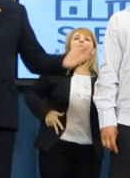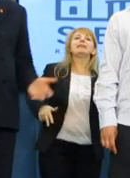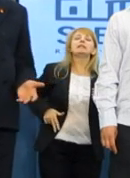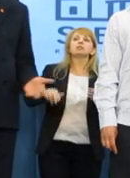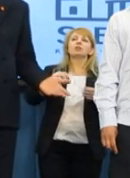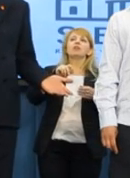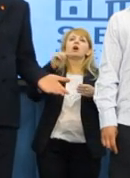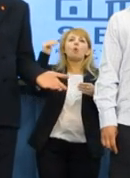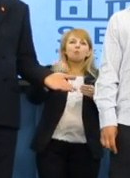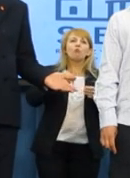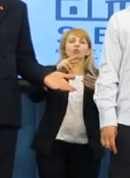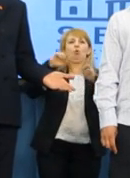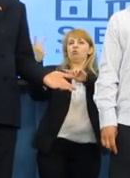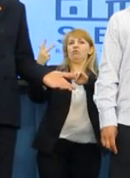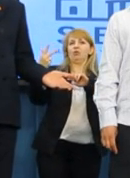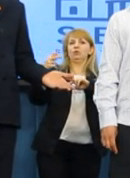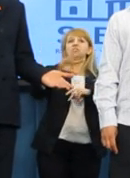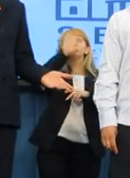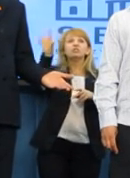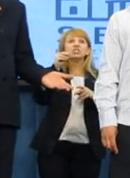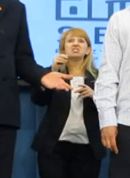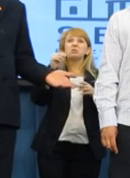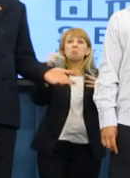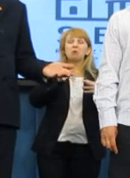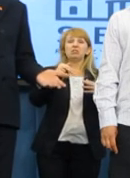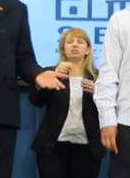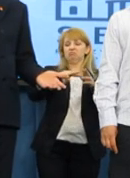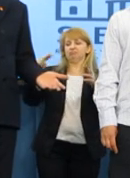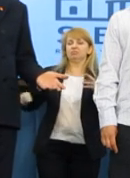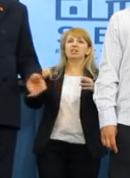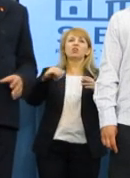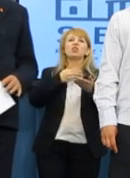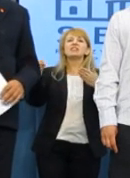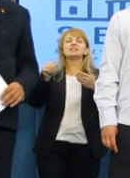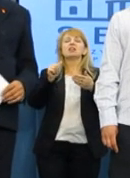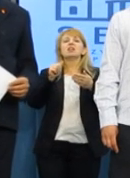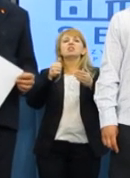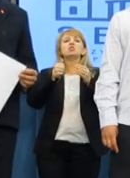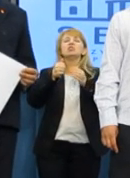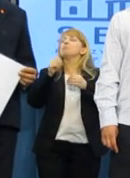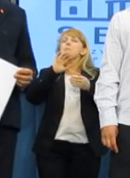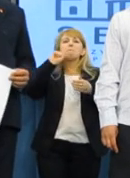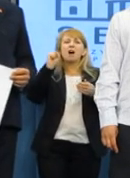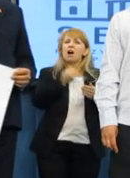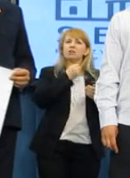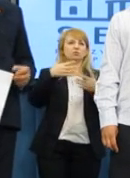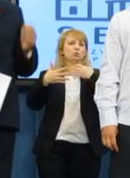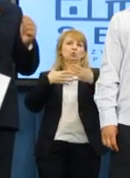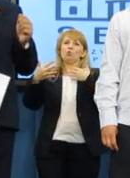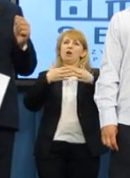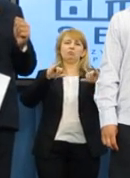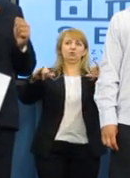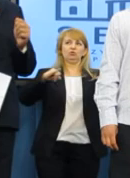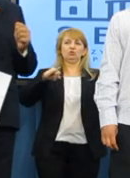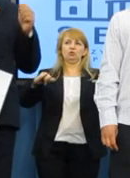ministrów jest dobry? No, tam trudno wskazać kogoś dobrego w tym rządzie. No, to jest bardzo słaby rząd. Przede wszystkim jest poniosła klęskę polityka rządu